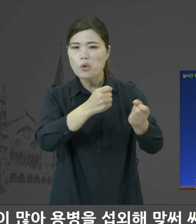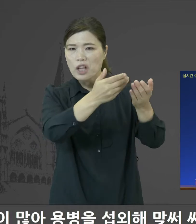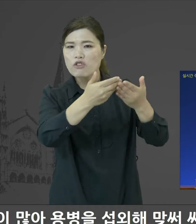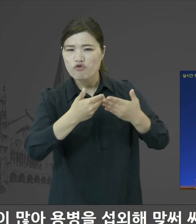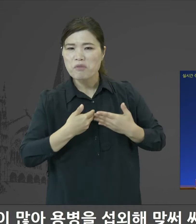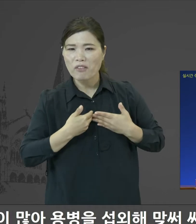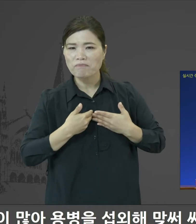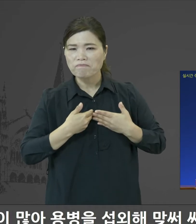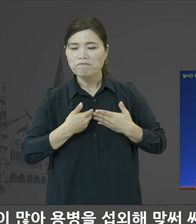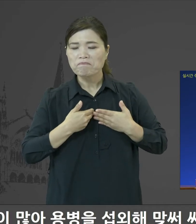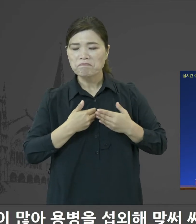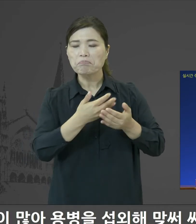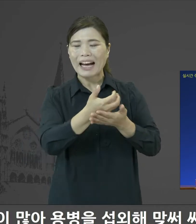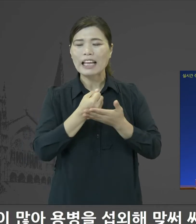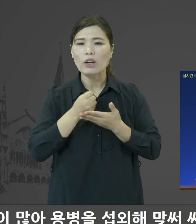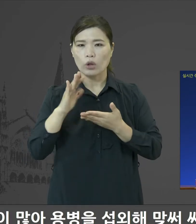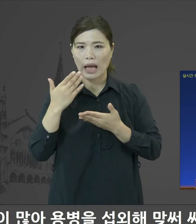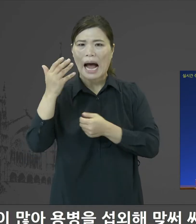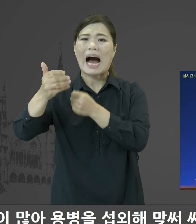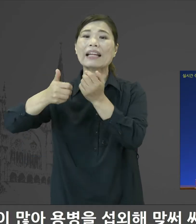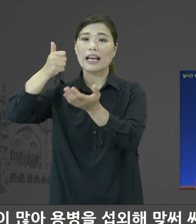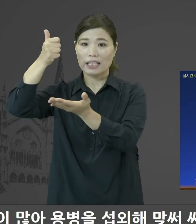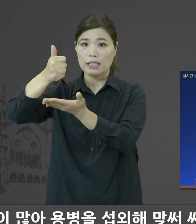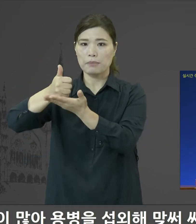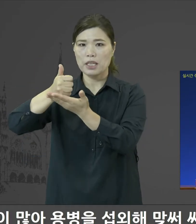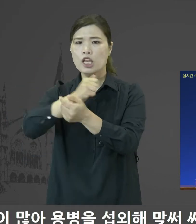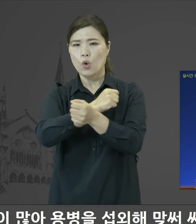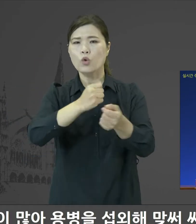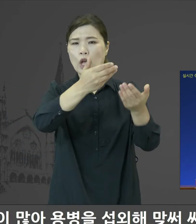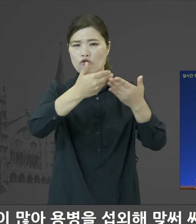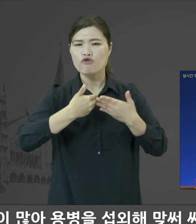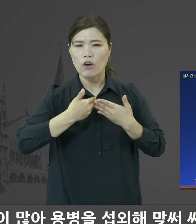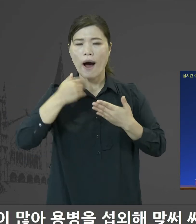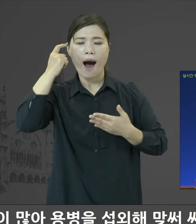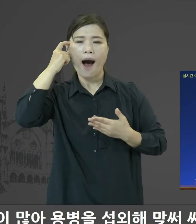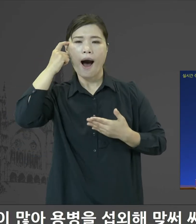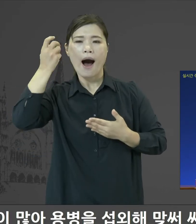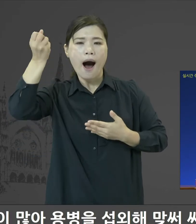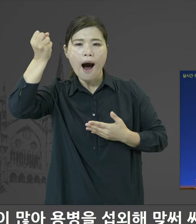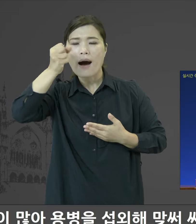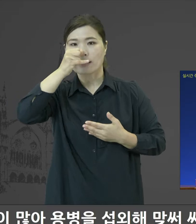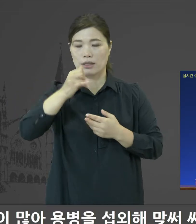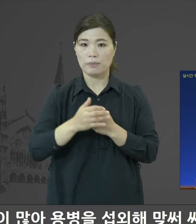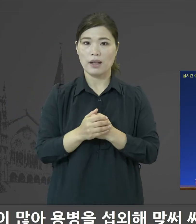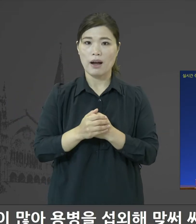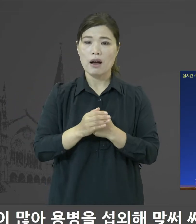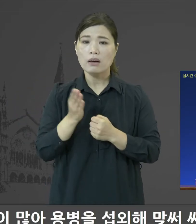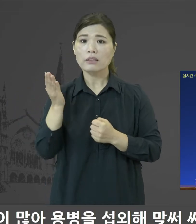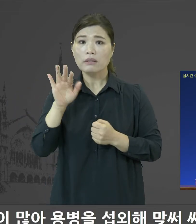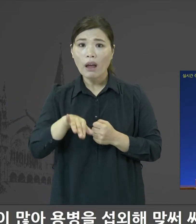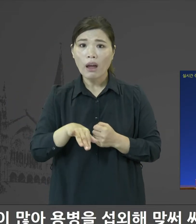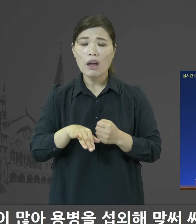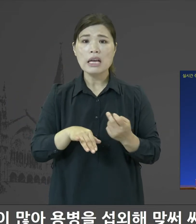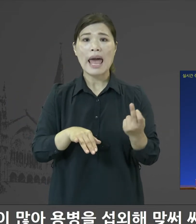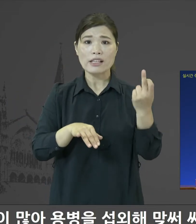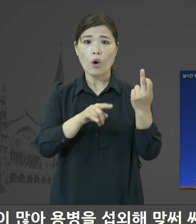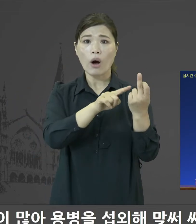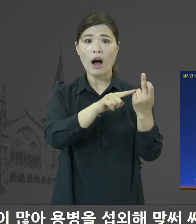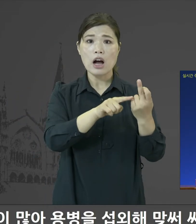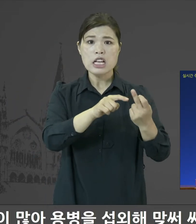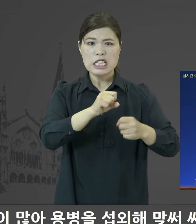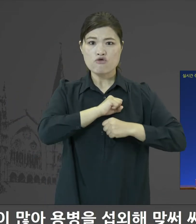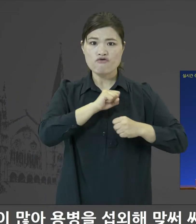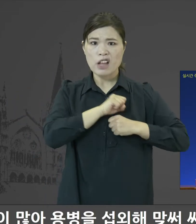믿었지요. 하나님이 그렇게 해주리라고 기대했습니다. 그렇게 해주시라고 알고 있었습니다. 그런데 막상 에서가 군대를